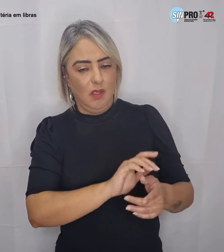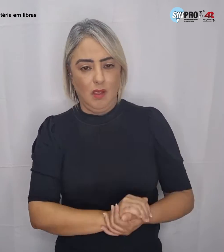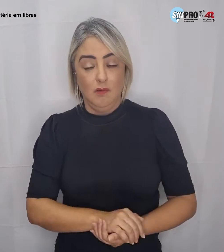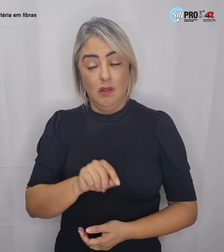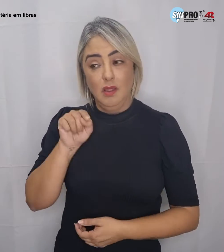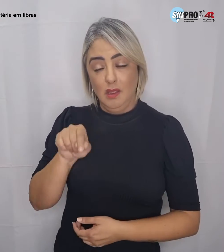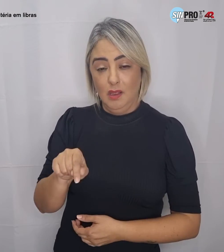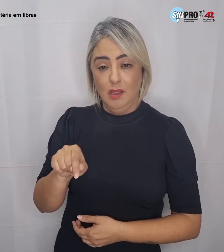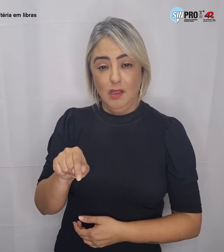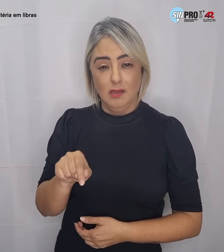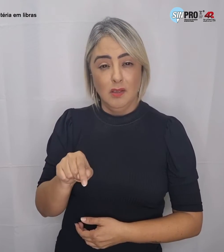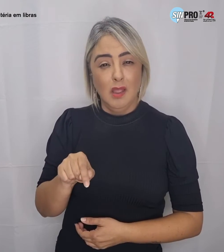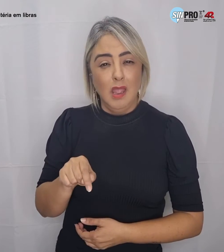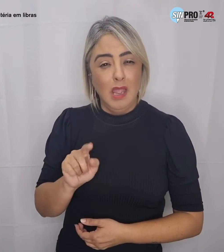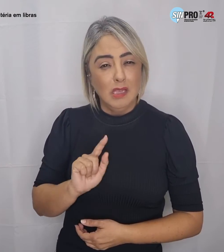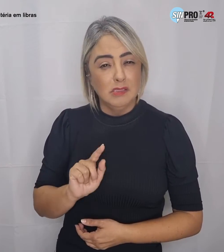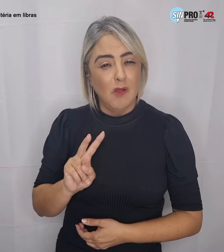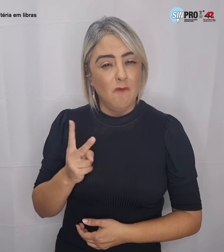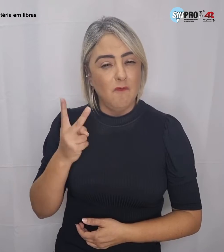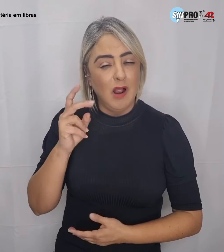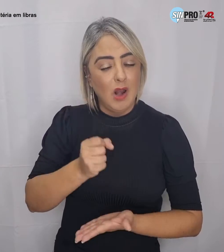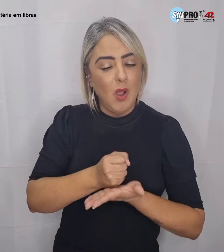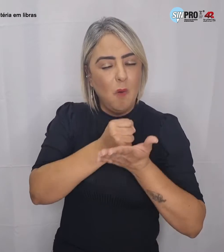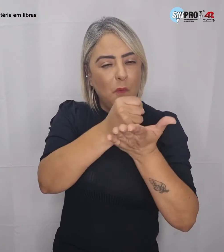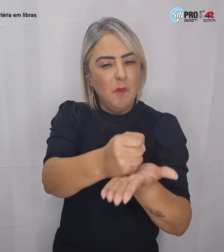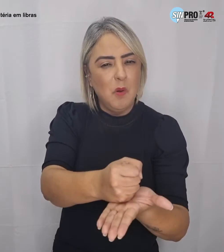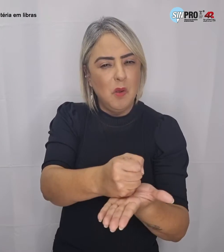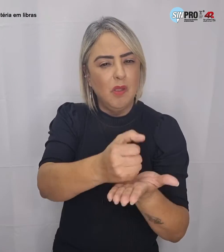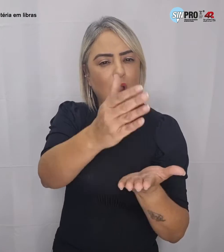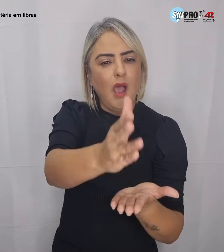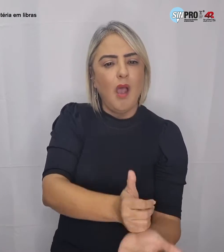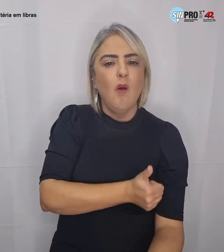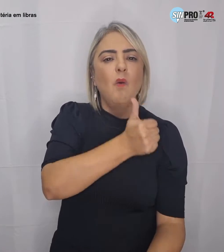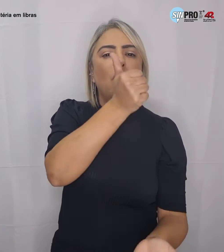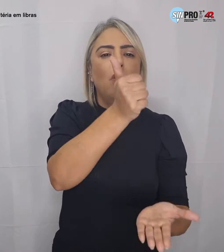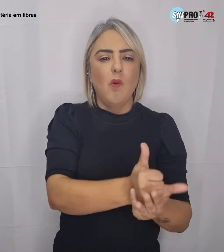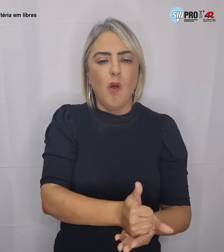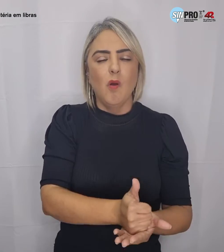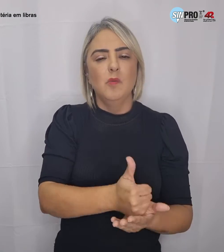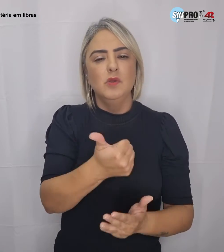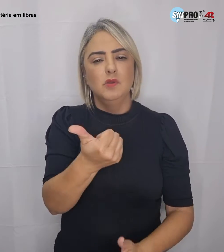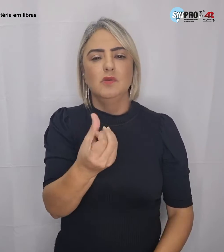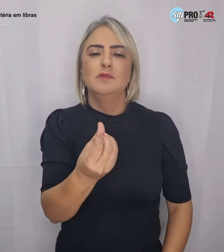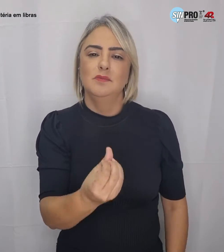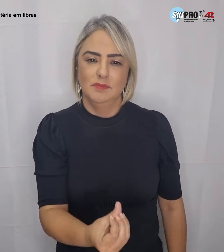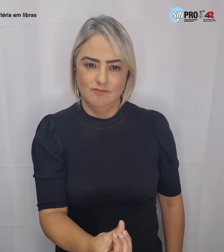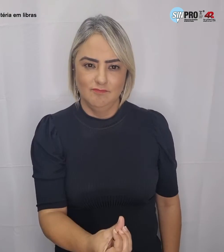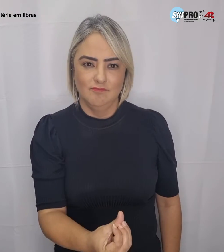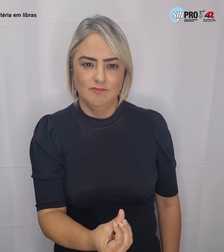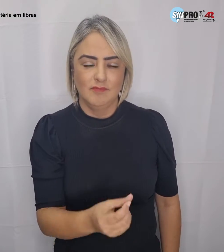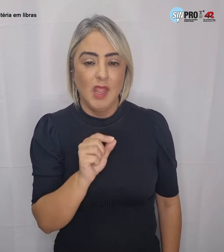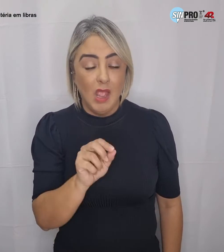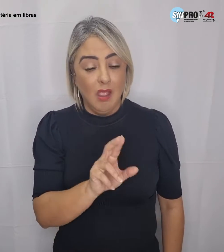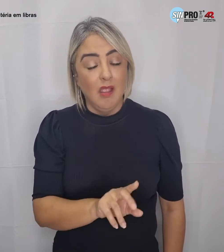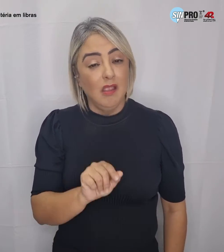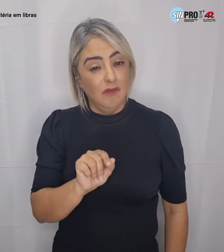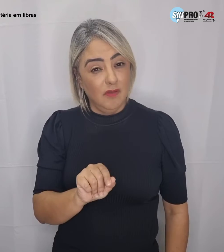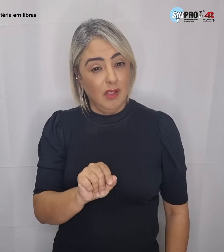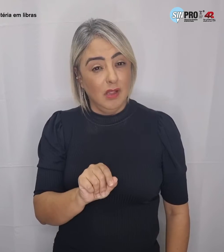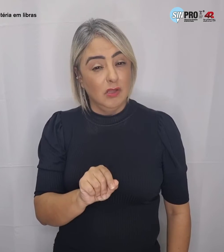Esse é o preço do apoio ao golpe de Estado de 2016, aplicado